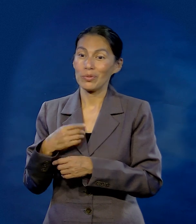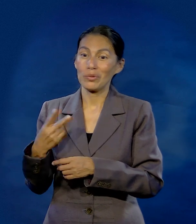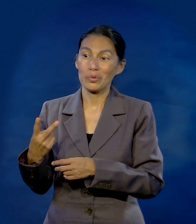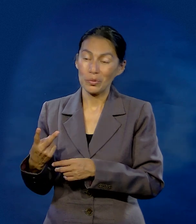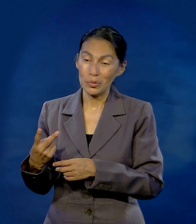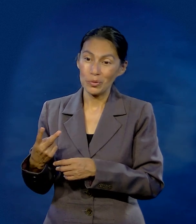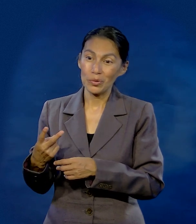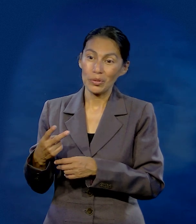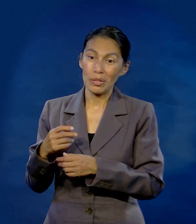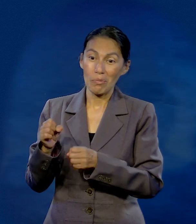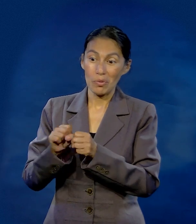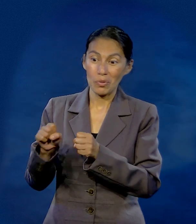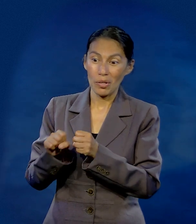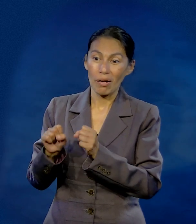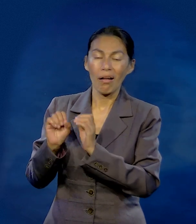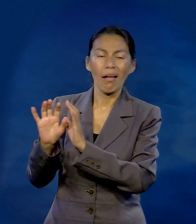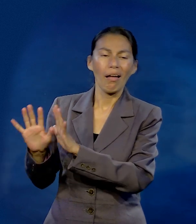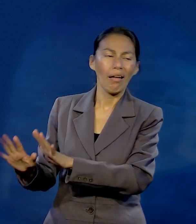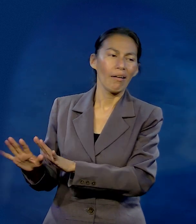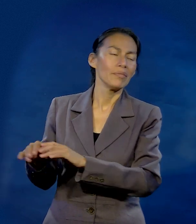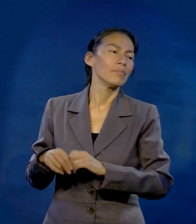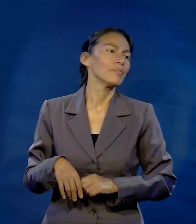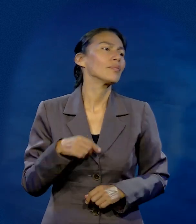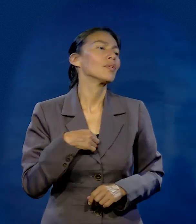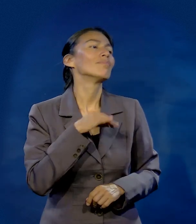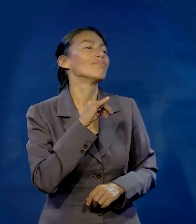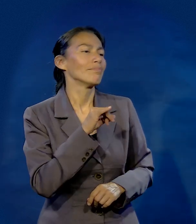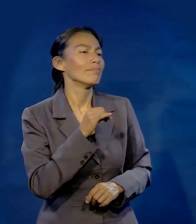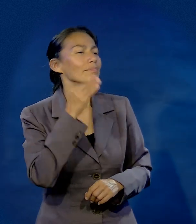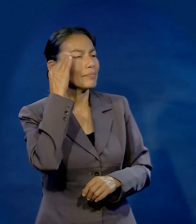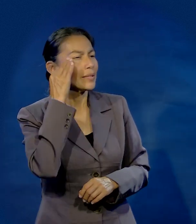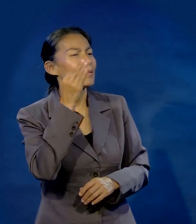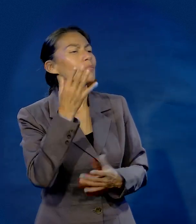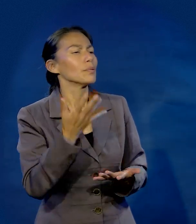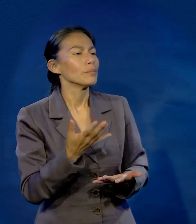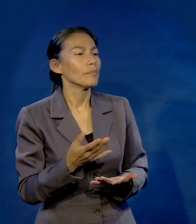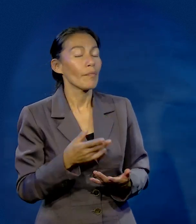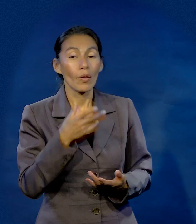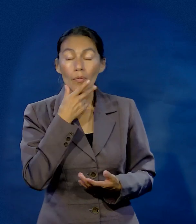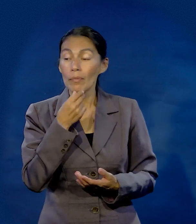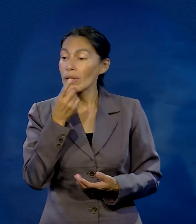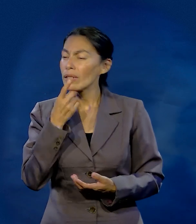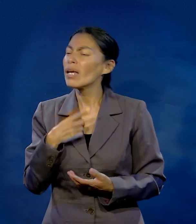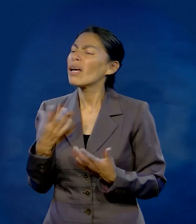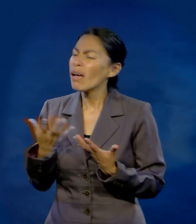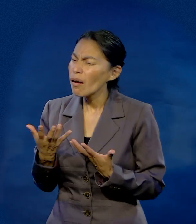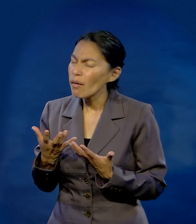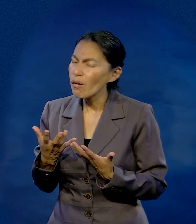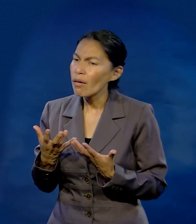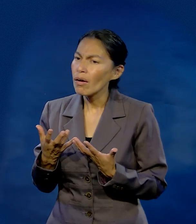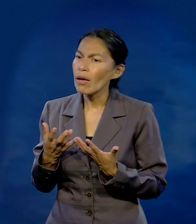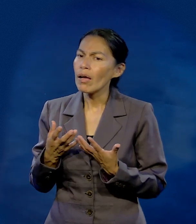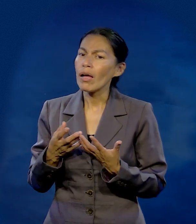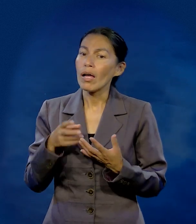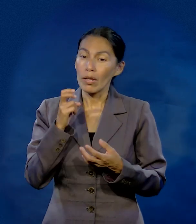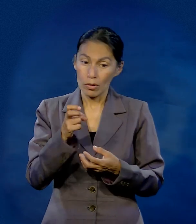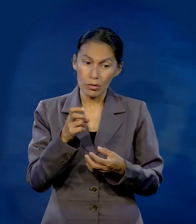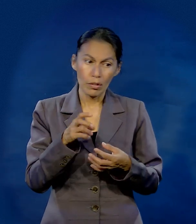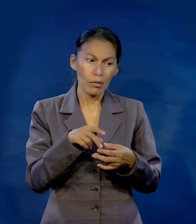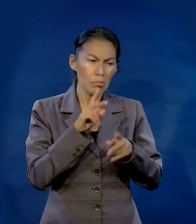que por muchos años yo conozco esto y no he decidido y yo creo que ya es tiempo Que decida no